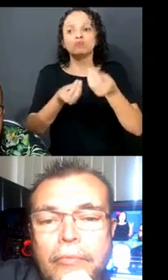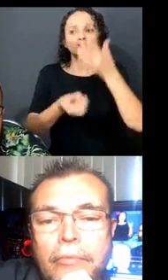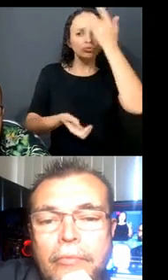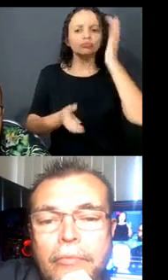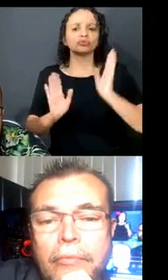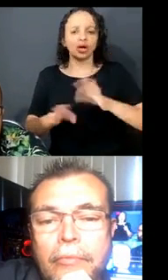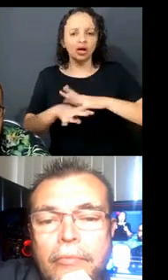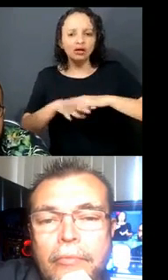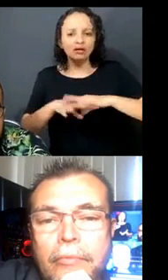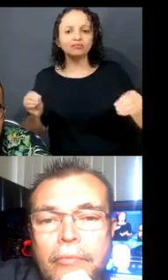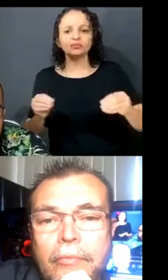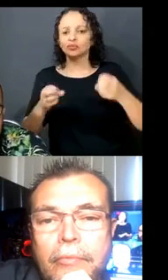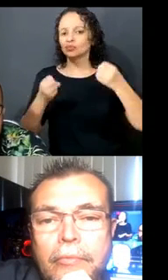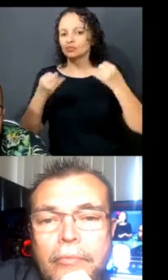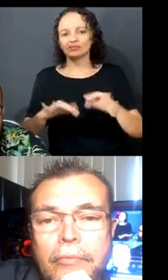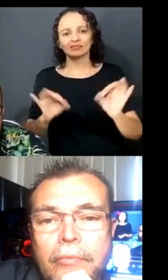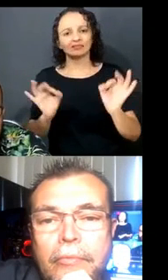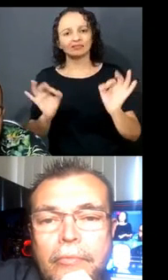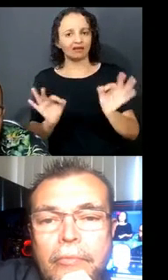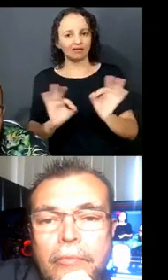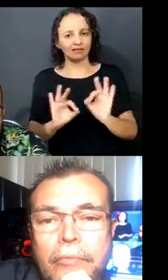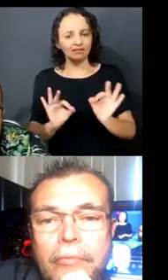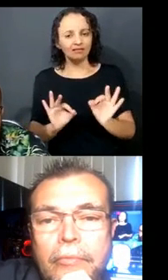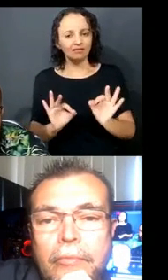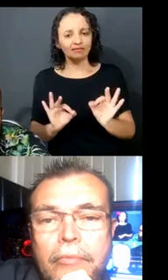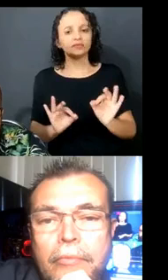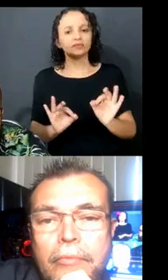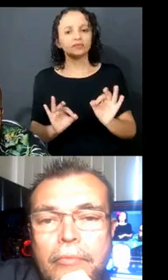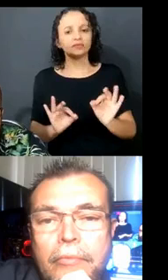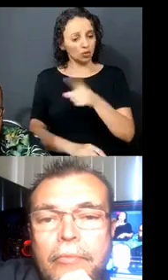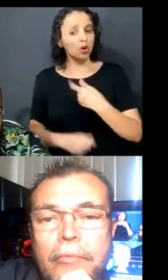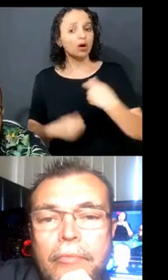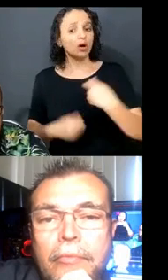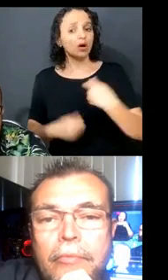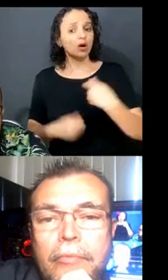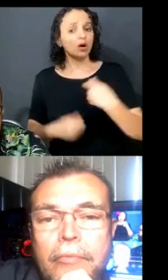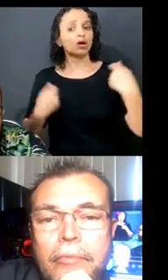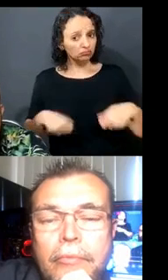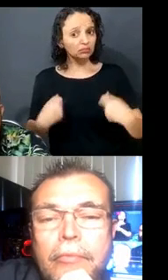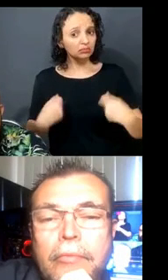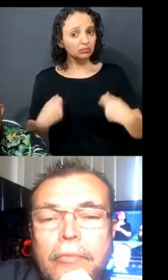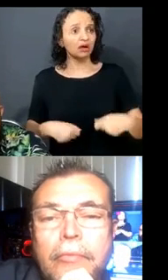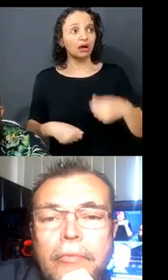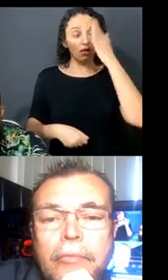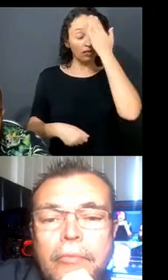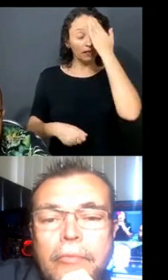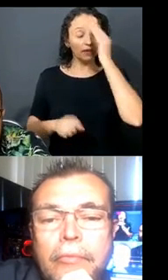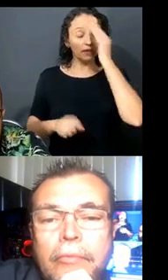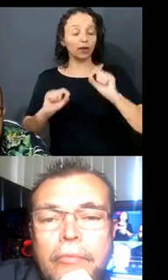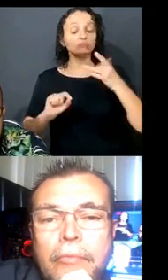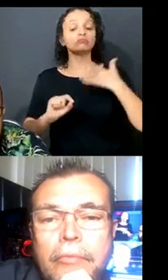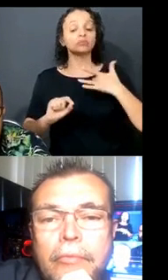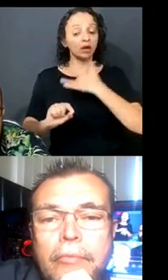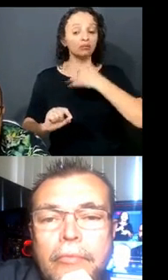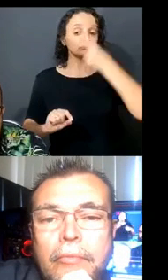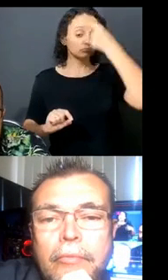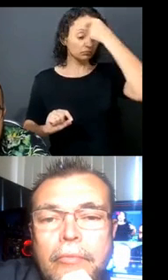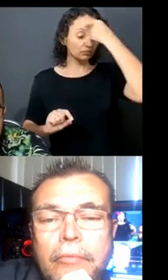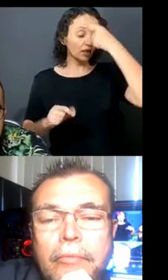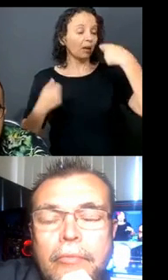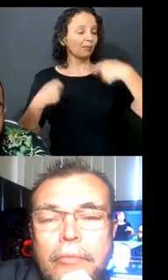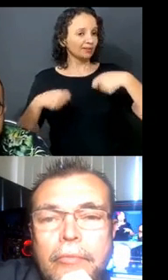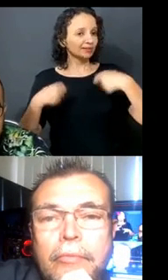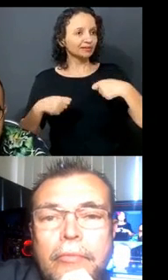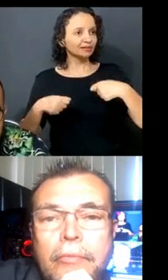Então, precisa haver até para a nossa saúde mental, nossa saúde emocional, eu sou psicoterapeuta também,